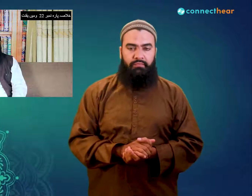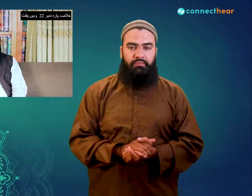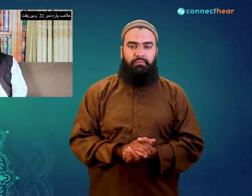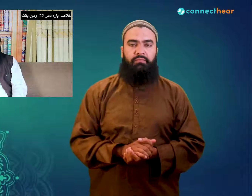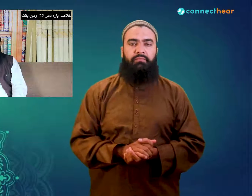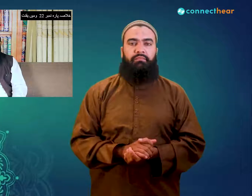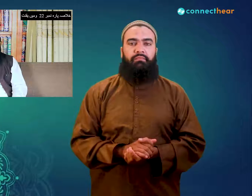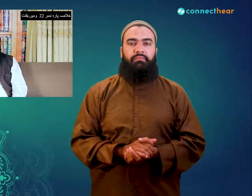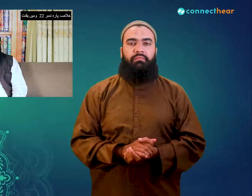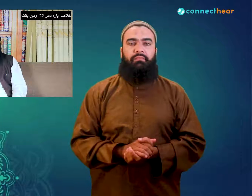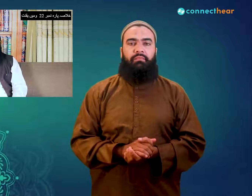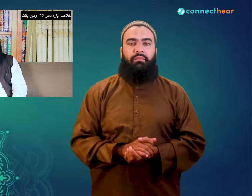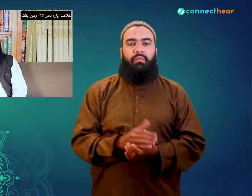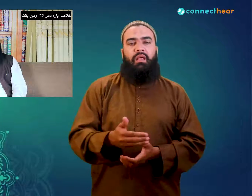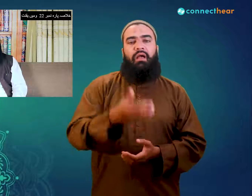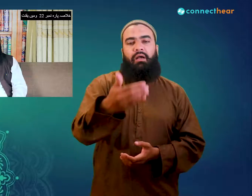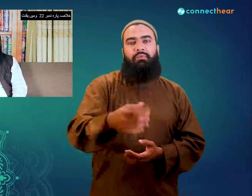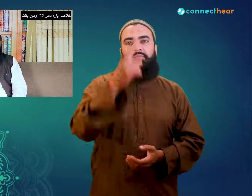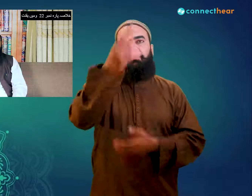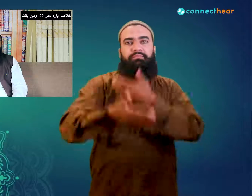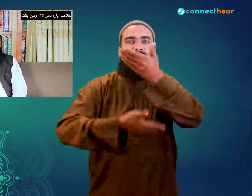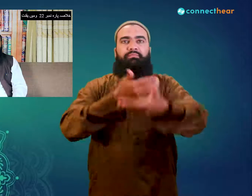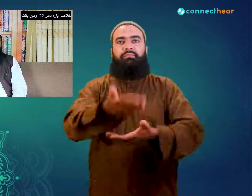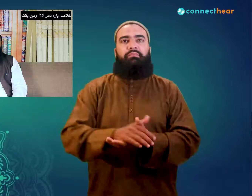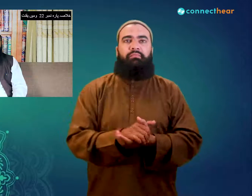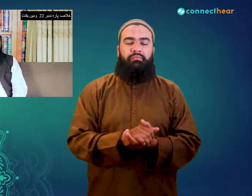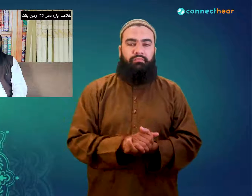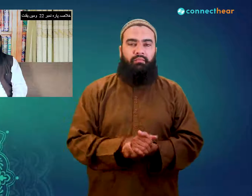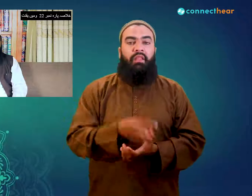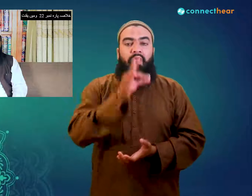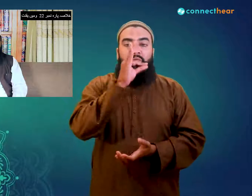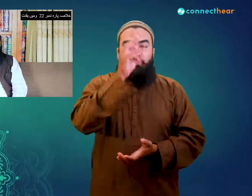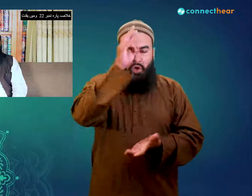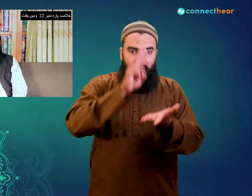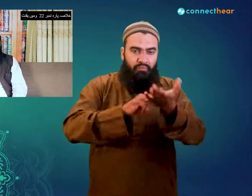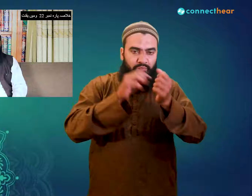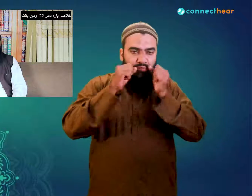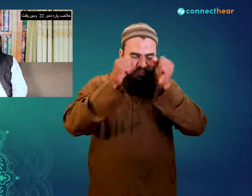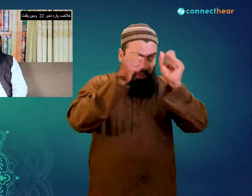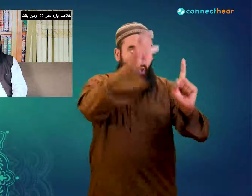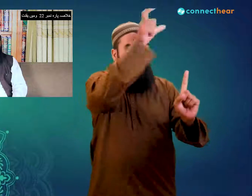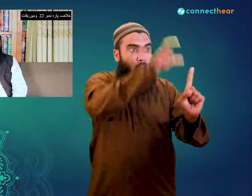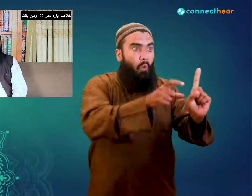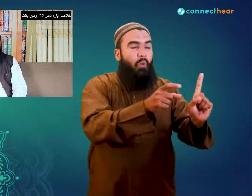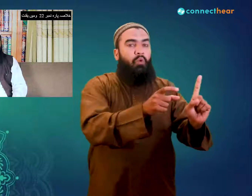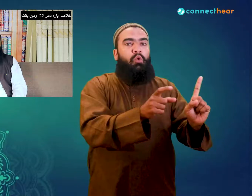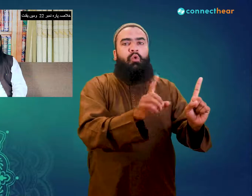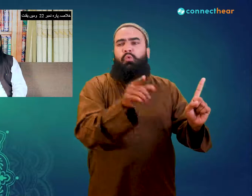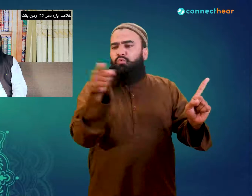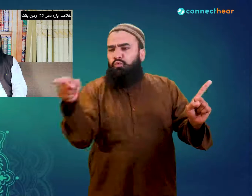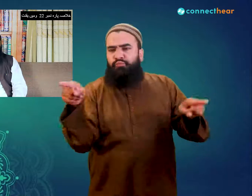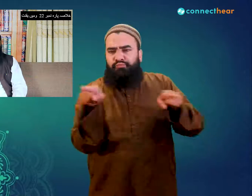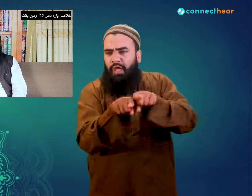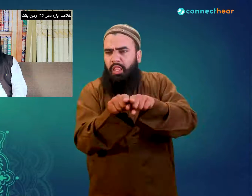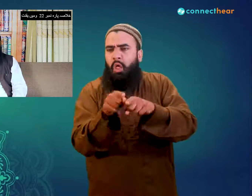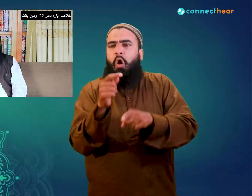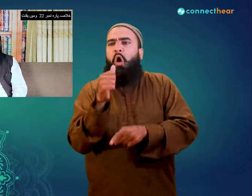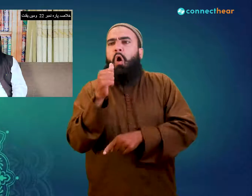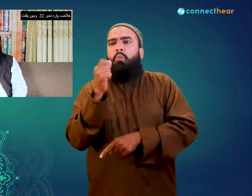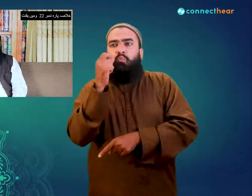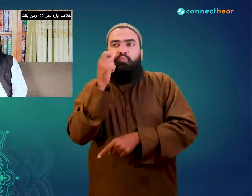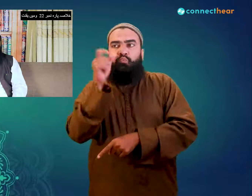النبیین۔ اس آیت میں فرمایا گیا کہ محمد صلی اللہ علیہ وسلم تم میں سے کسی مرد کے باپ نہیں